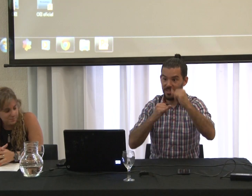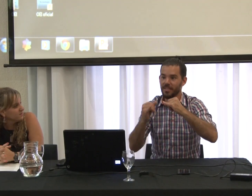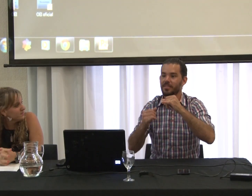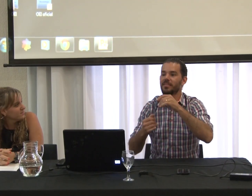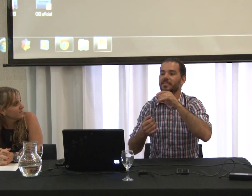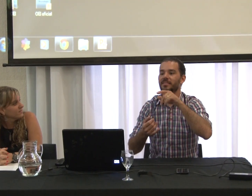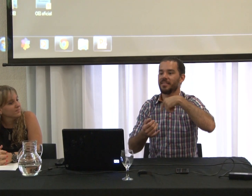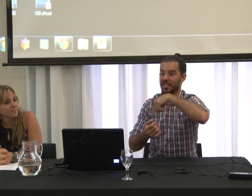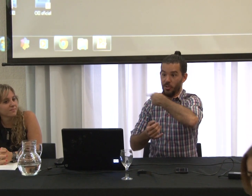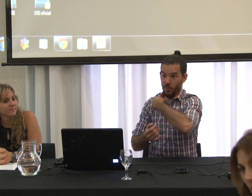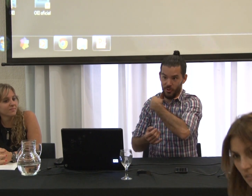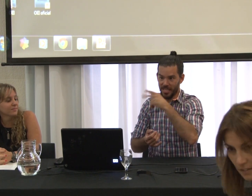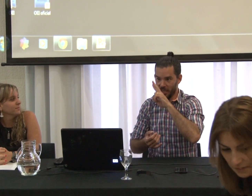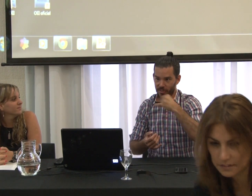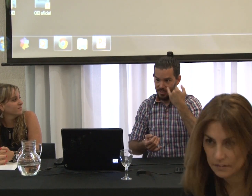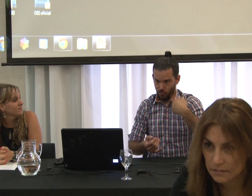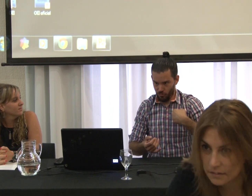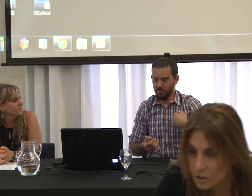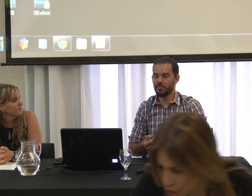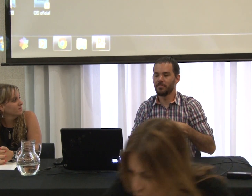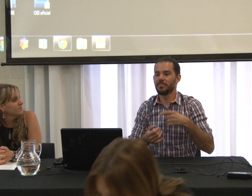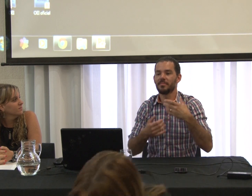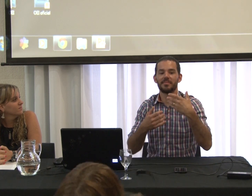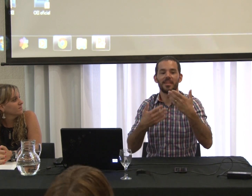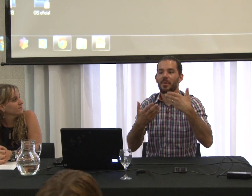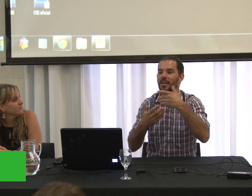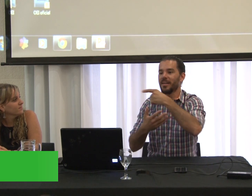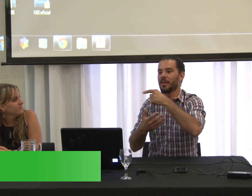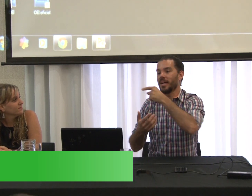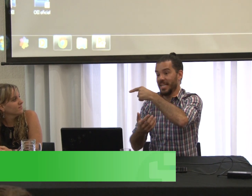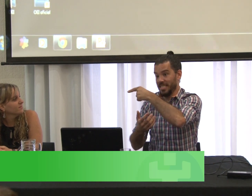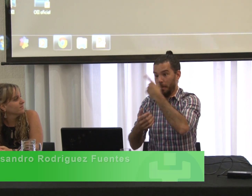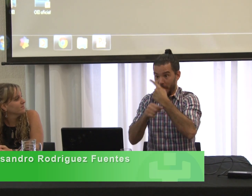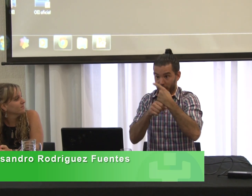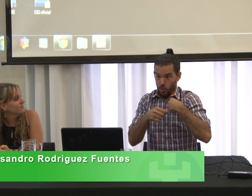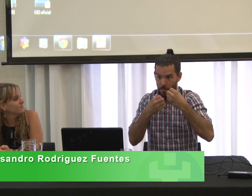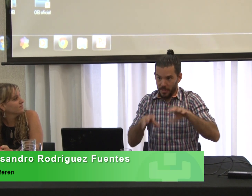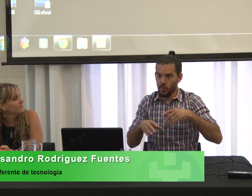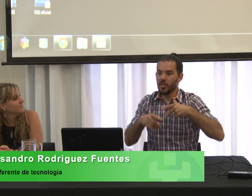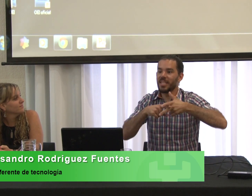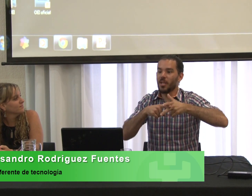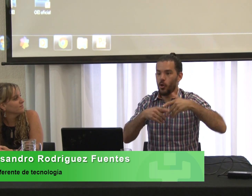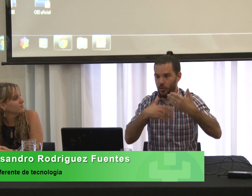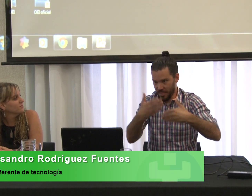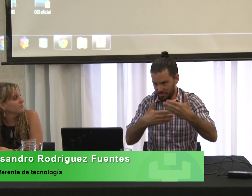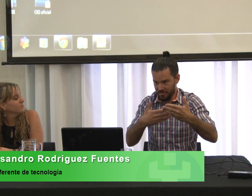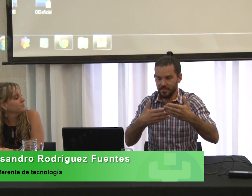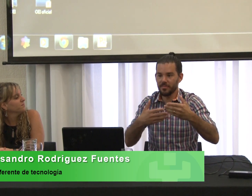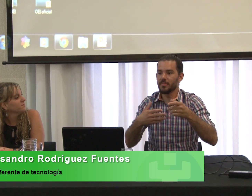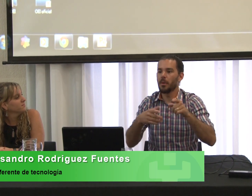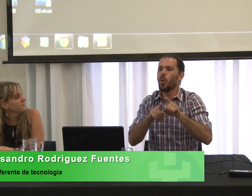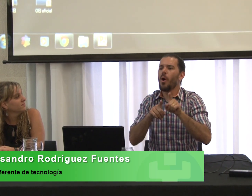Bueno, les voy a contar que nosotros dos con Natalia vamos a hablar. Dice, primero voy a empezar yo a hablar, a ver, del